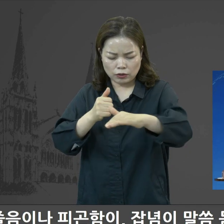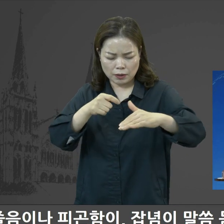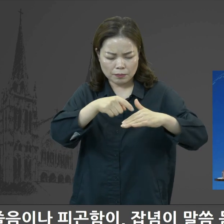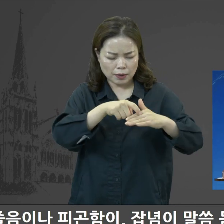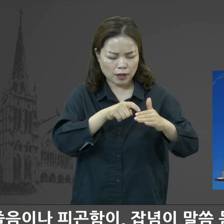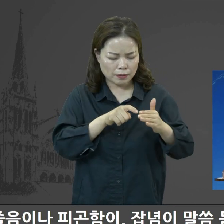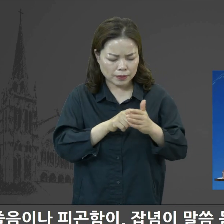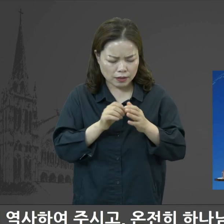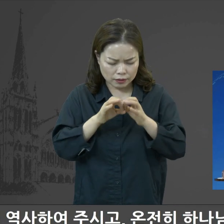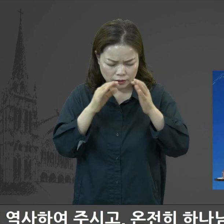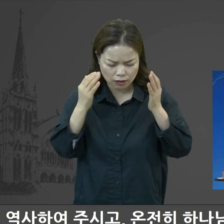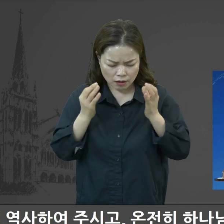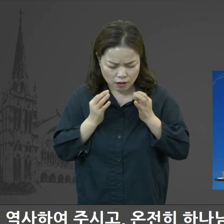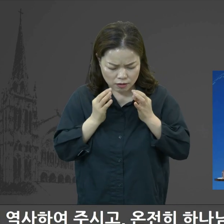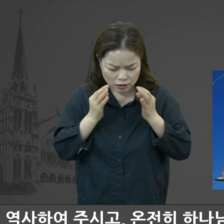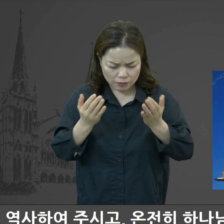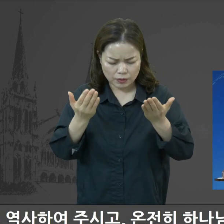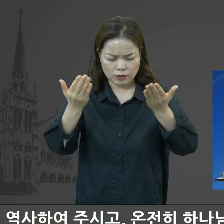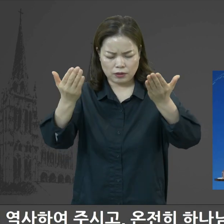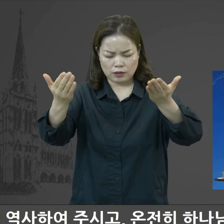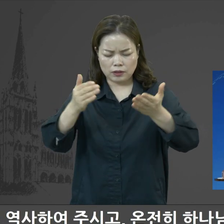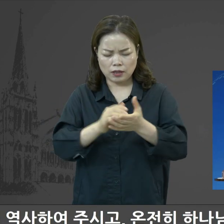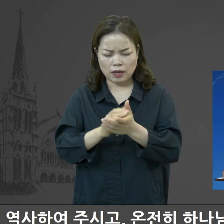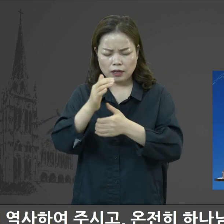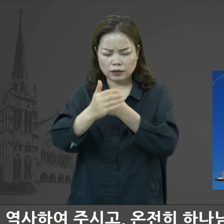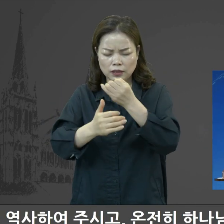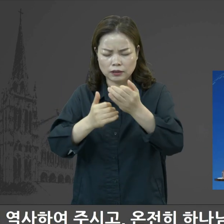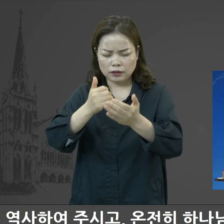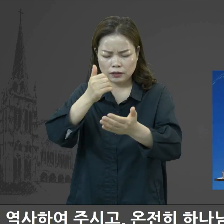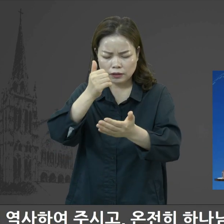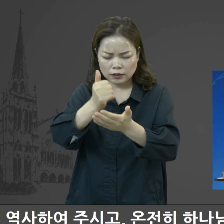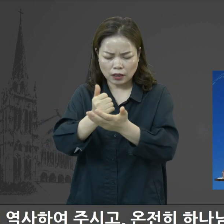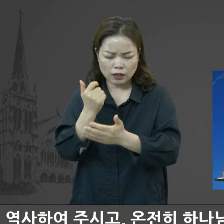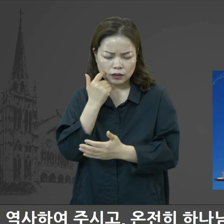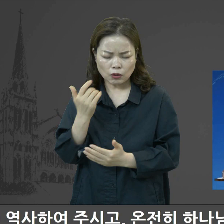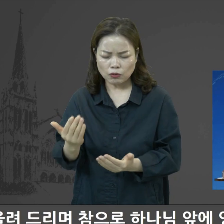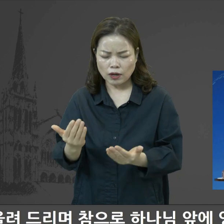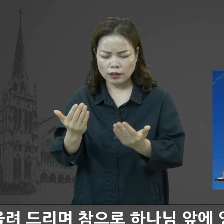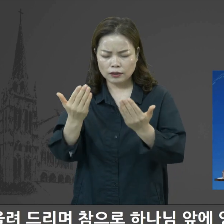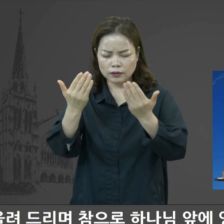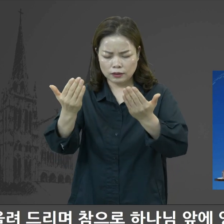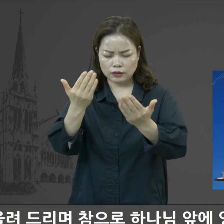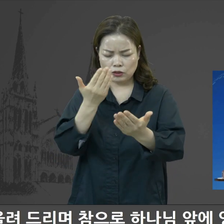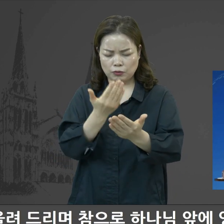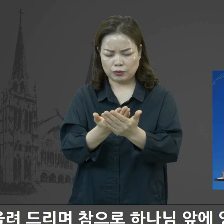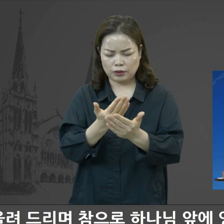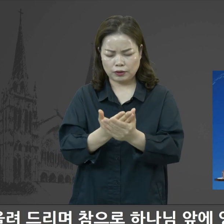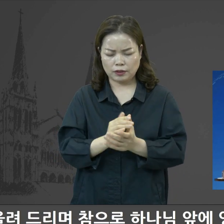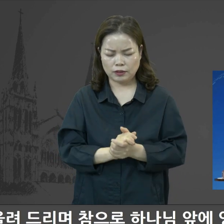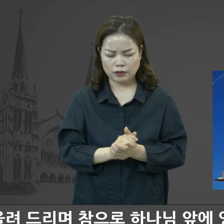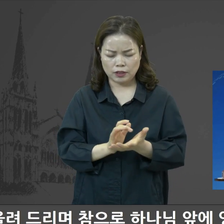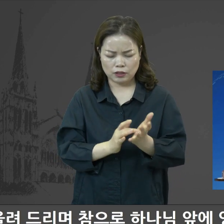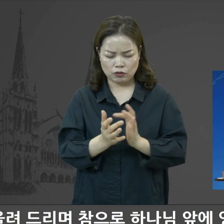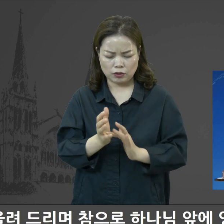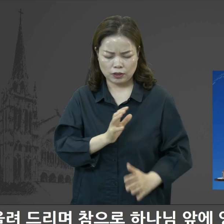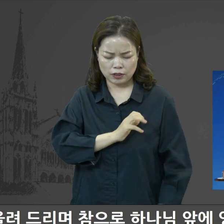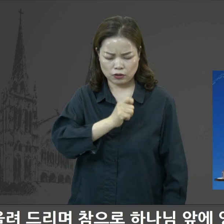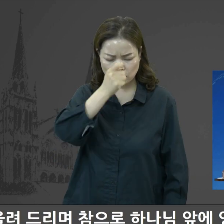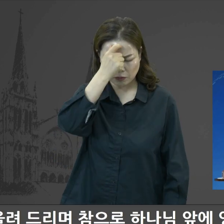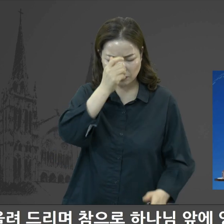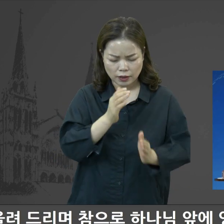마음을 전심으로 올려드리며 참으로 하나님 앞에 영광 돌리는 이 시간 되어지도록 인도하여 주시옵소서. 예수님의